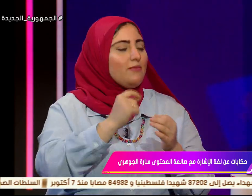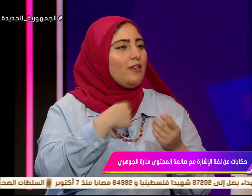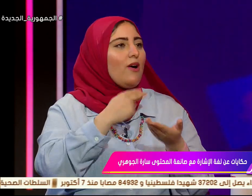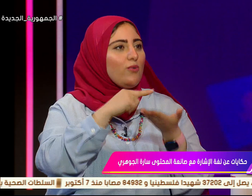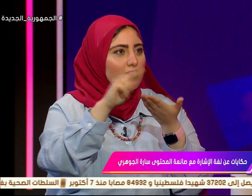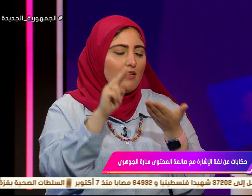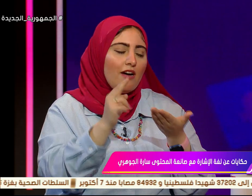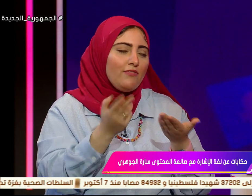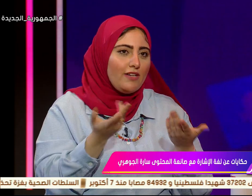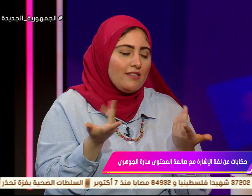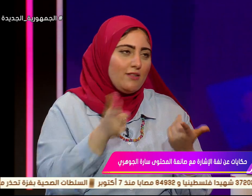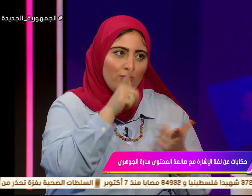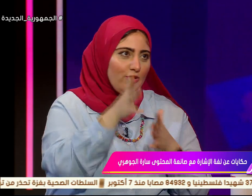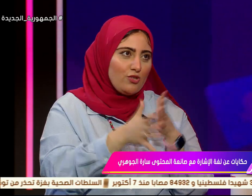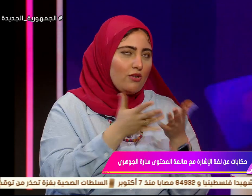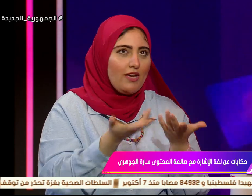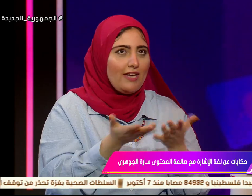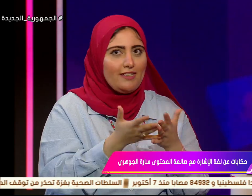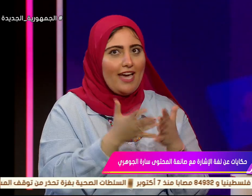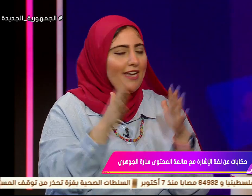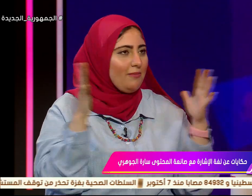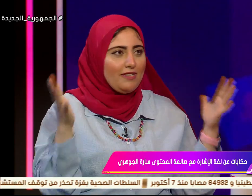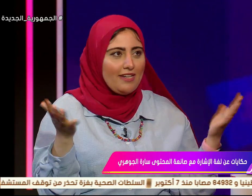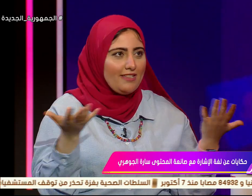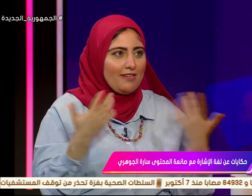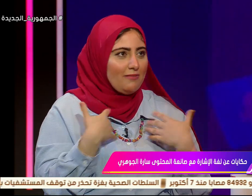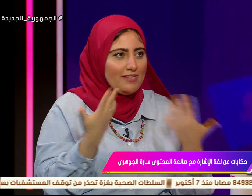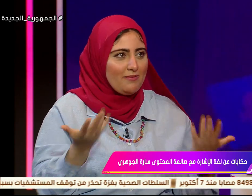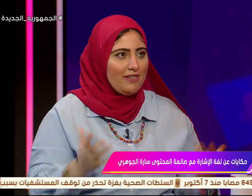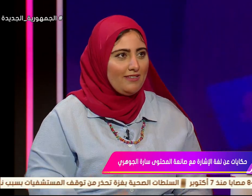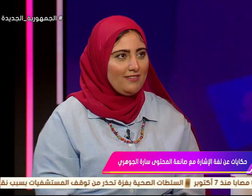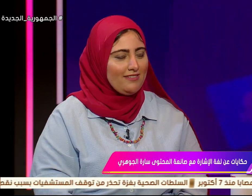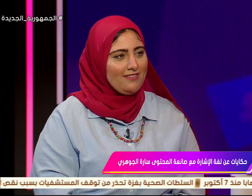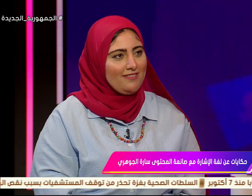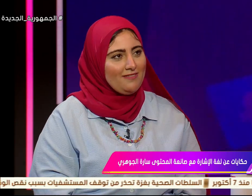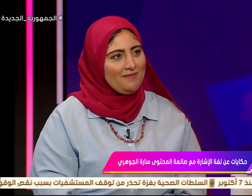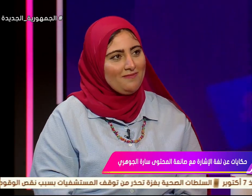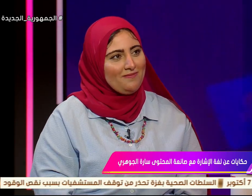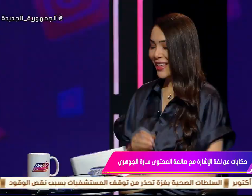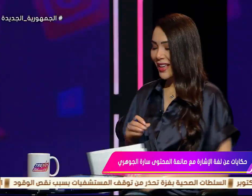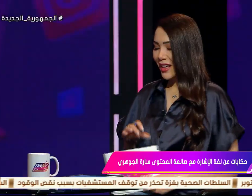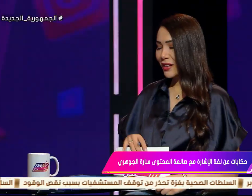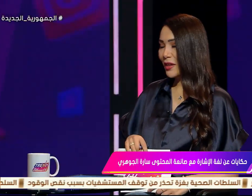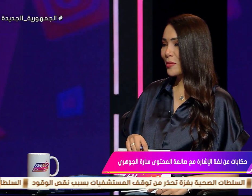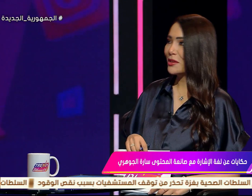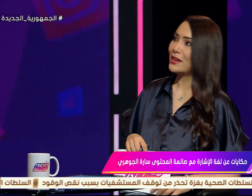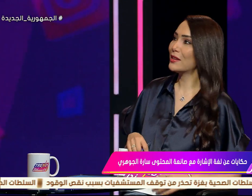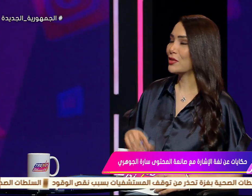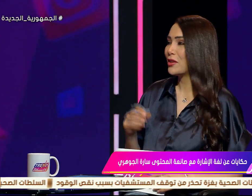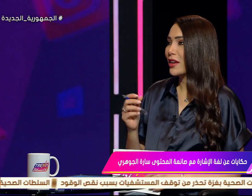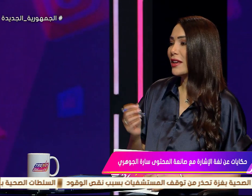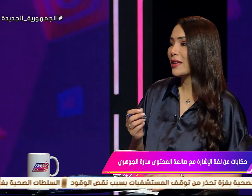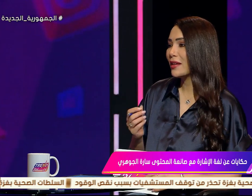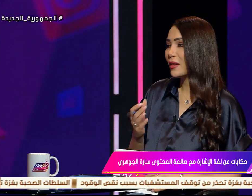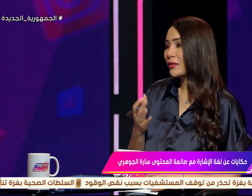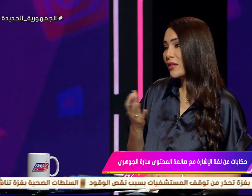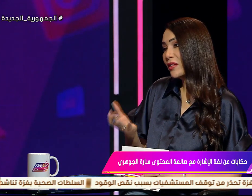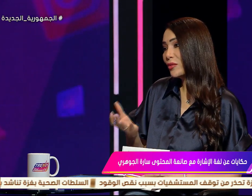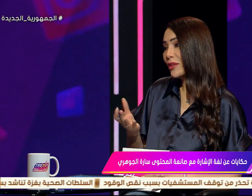أن أنا أوصلها. فلغة الإشارة يعني حاجة كبيرة جدا بالنسبة لي طبعا. طيب قولي لي يا سارة، هي نقدر نقول